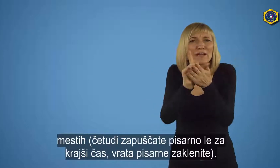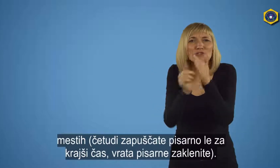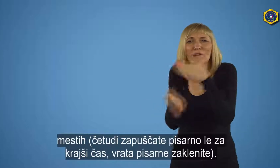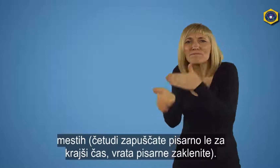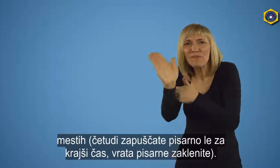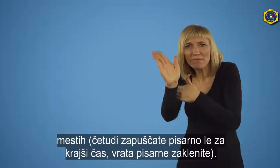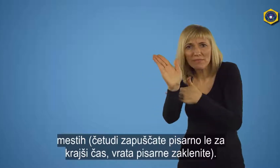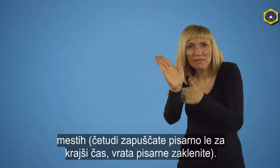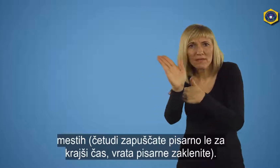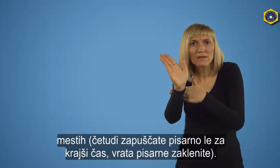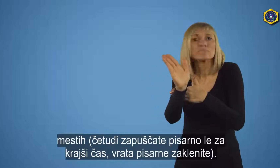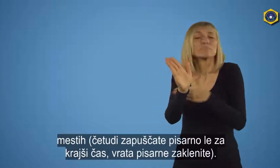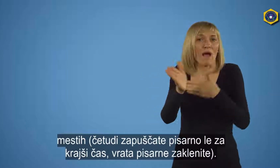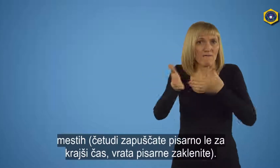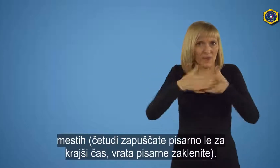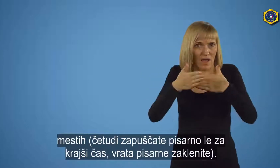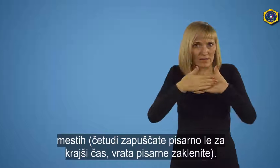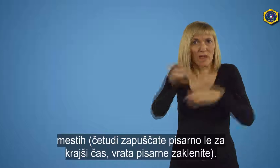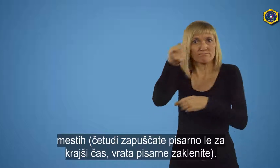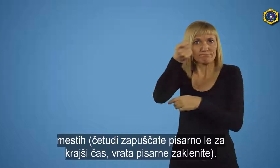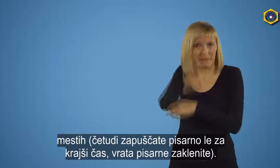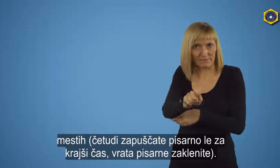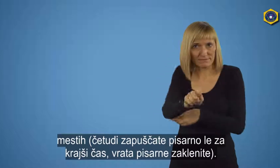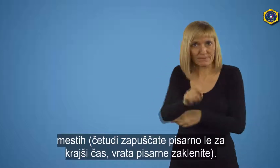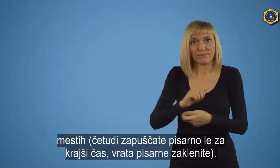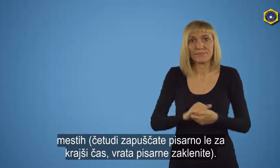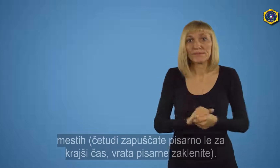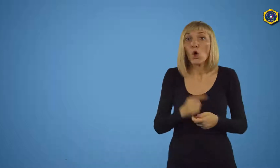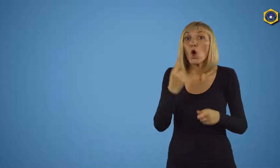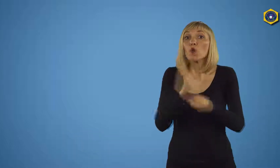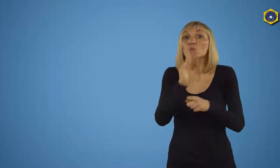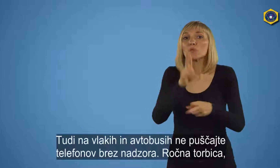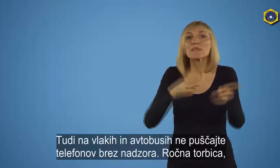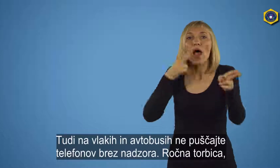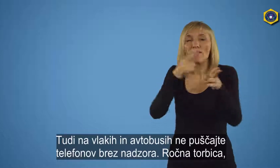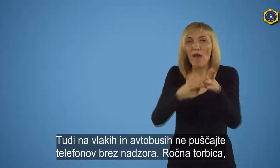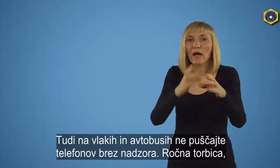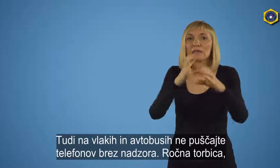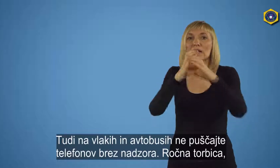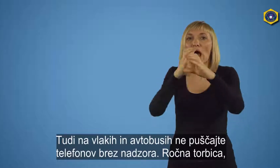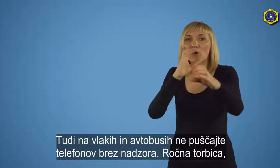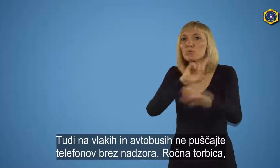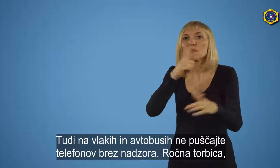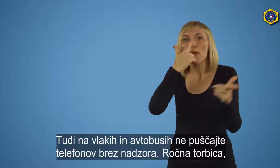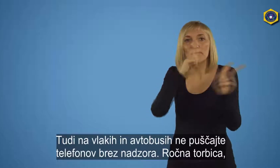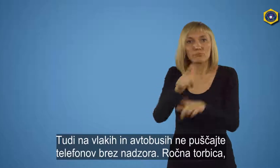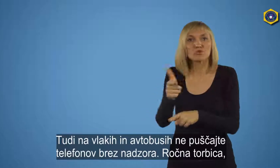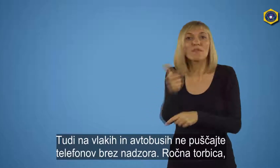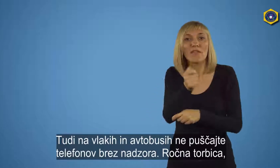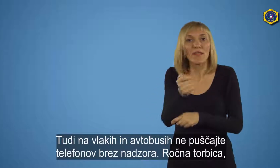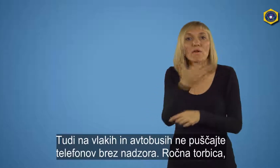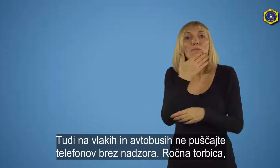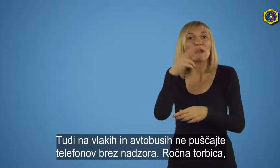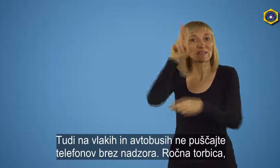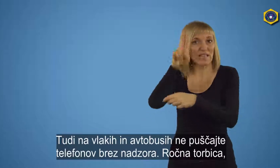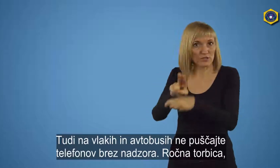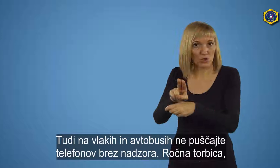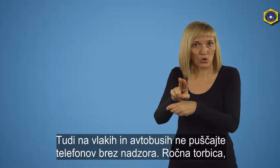čas, vrata pisarne zaklenite. Tudi na vlakih in avtobusih ne puščajte telefonov